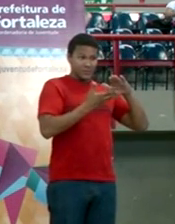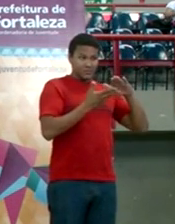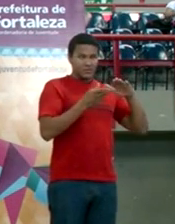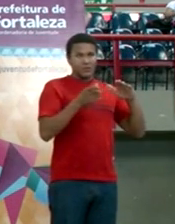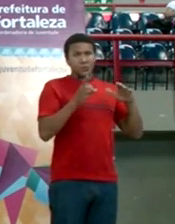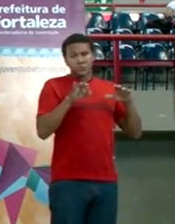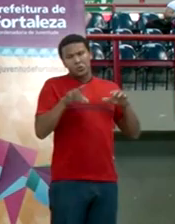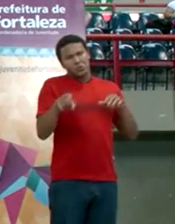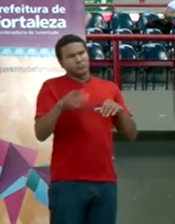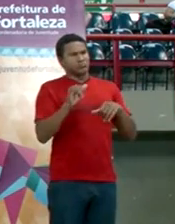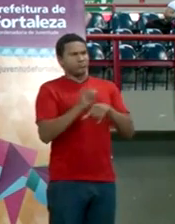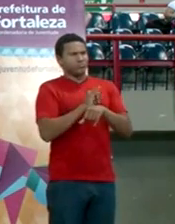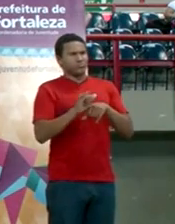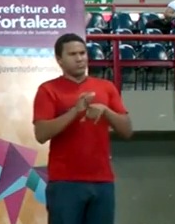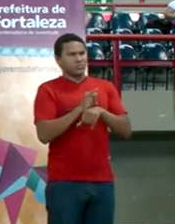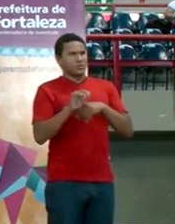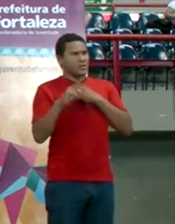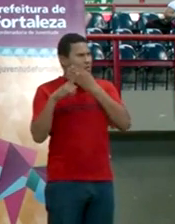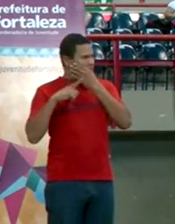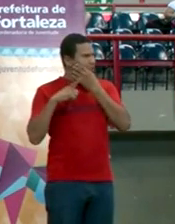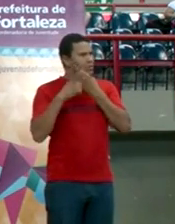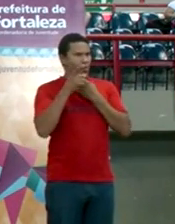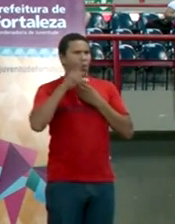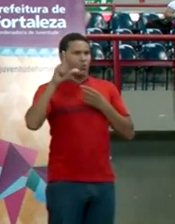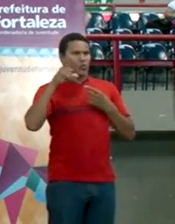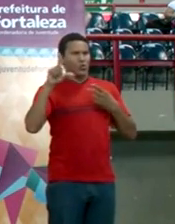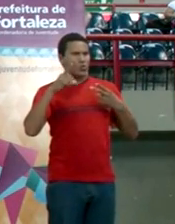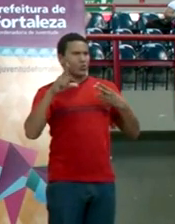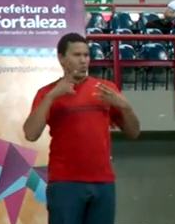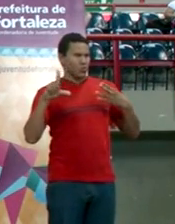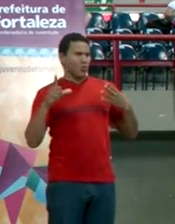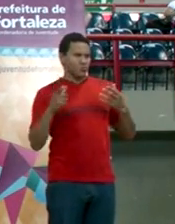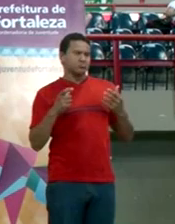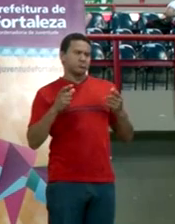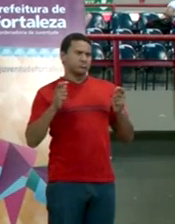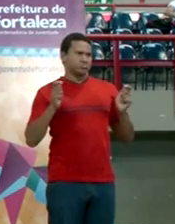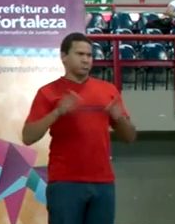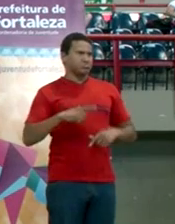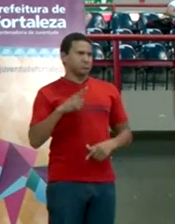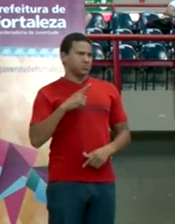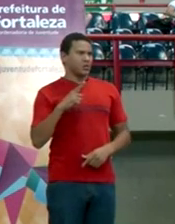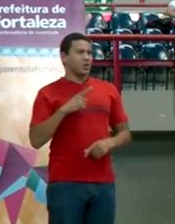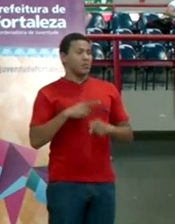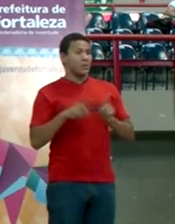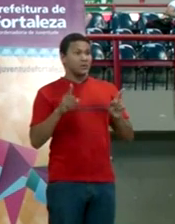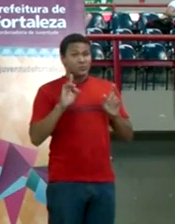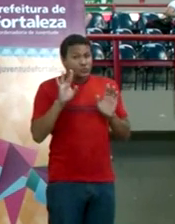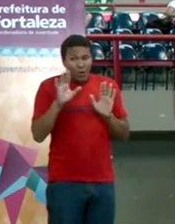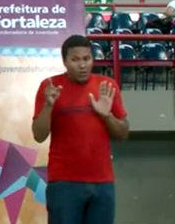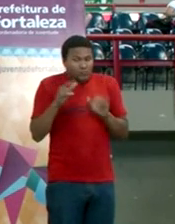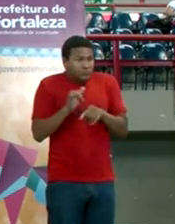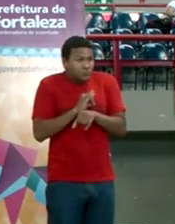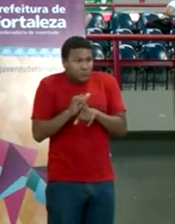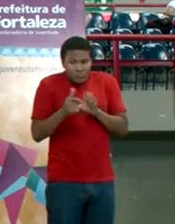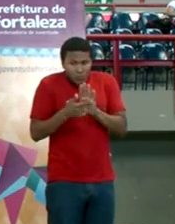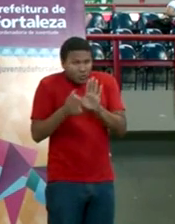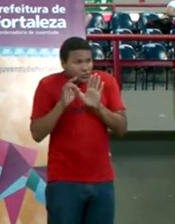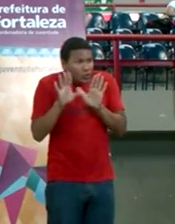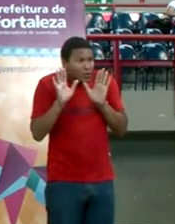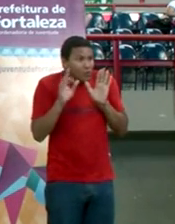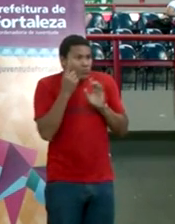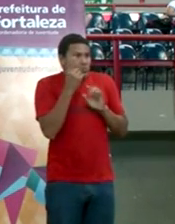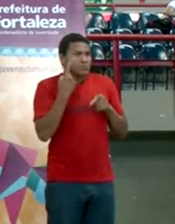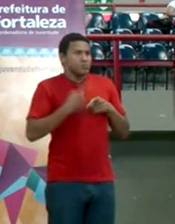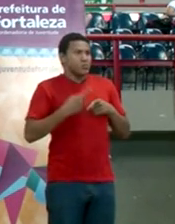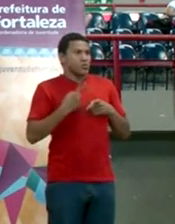dá mais trabalho do que essa aqui. Eu queria que vocês parassem um pouquinho para pensar e tentassem perceber o seguinte: eu não preciso de